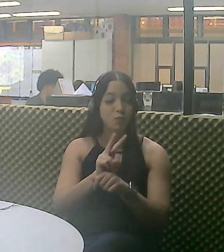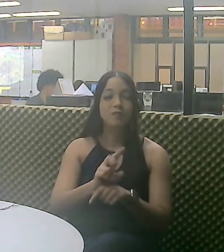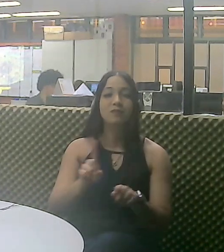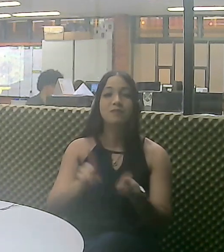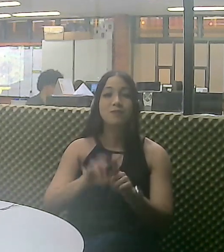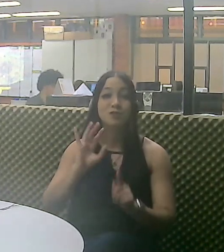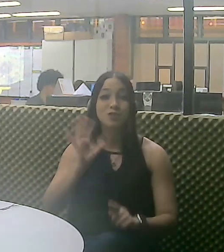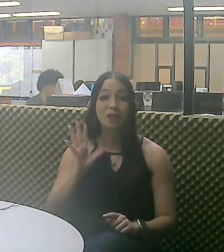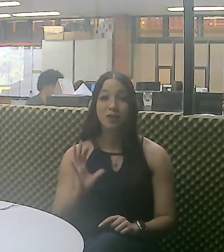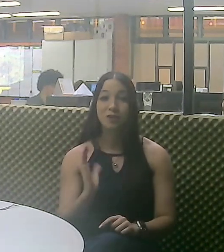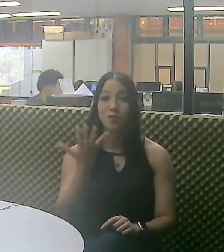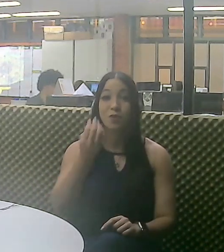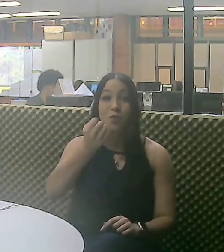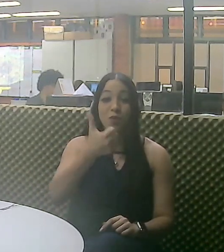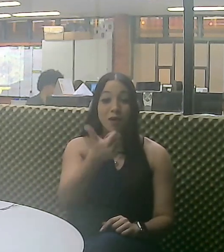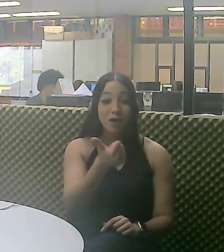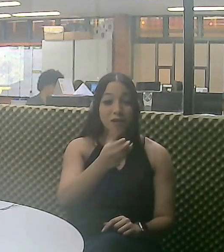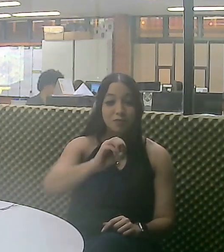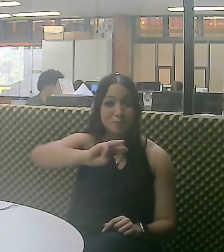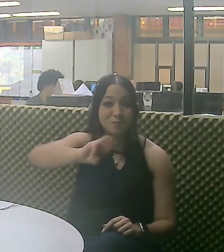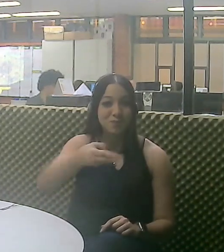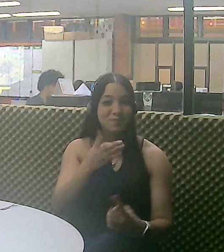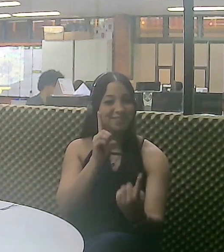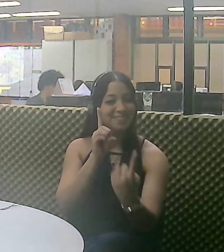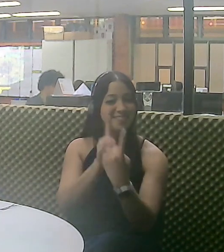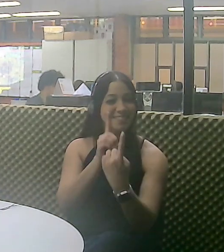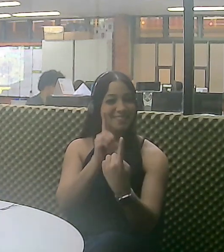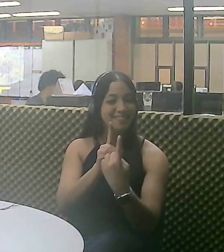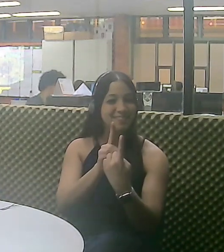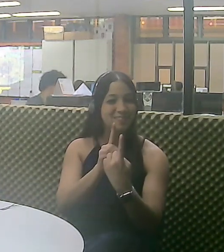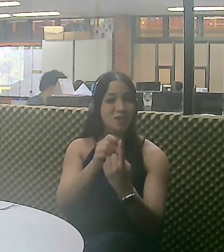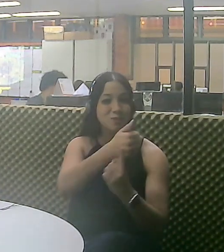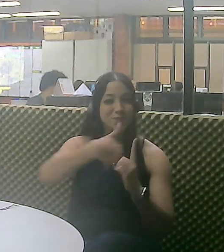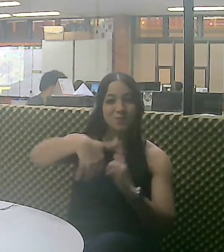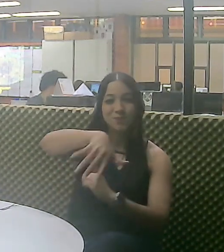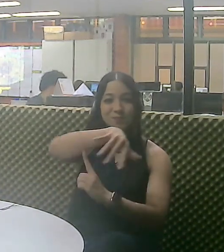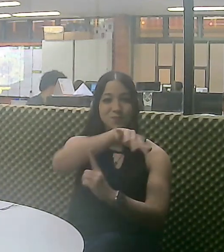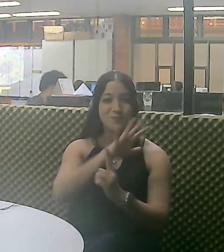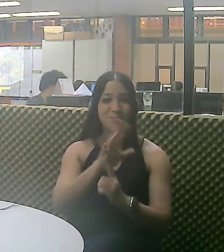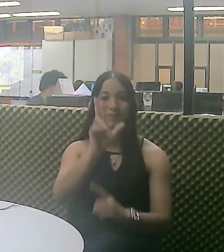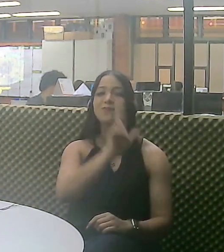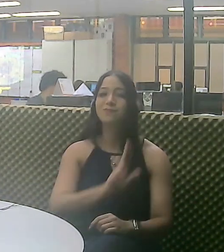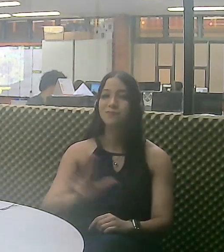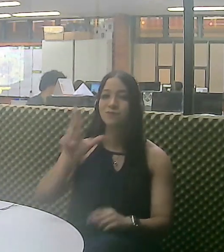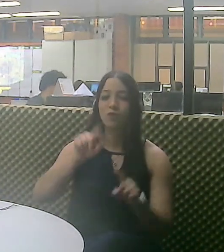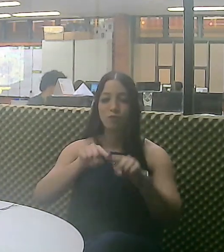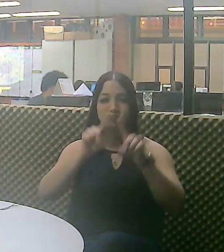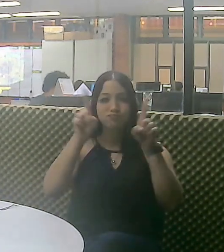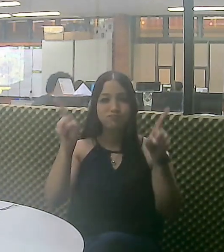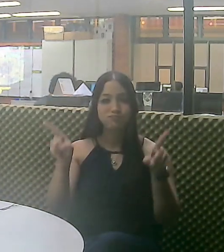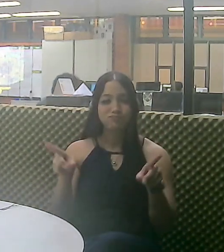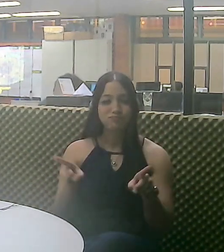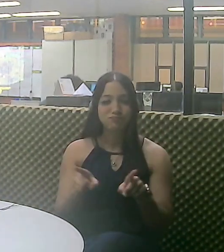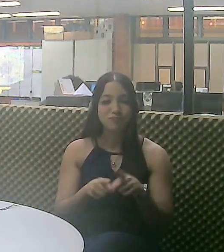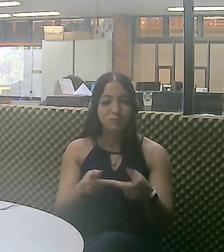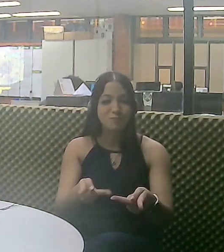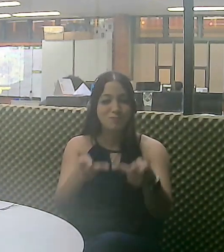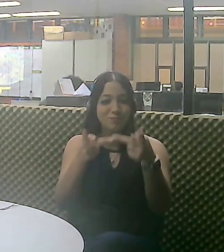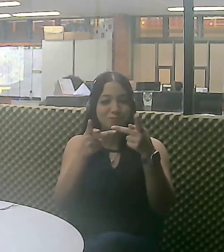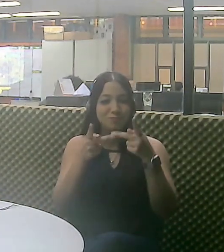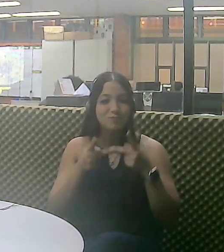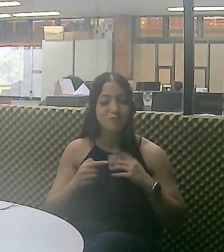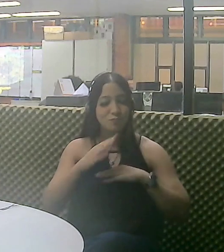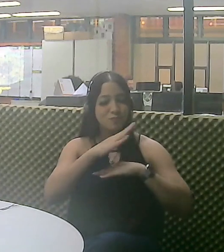e já realizamos quase 10 milhões de atendimentos sociais Uberlândia tem um coração grande e um abraço